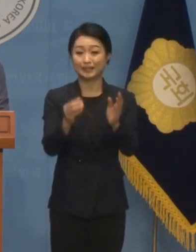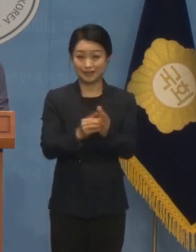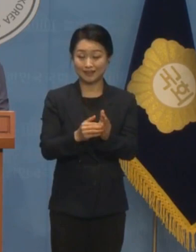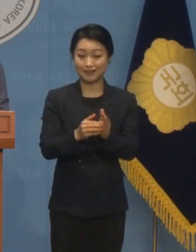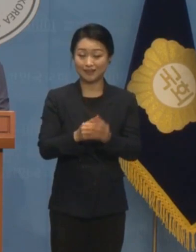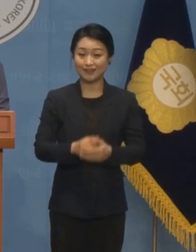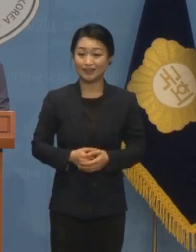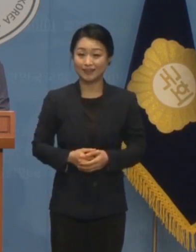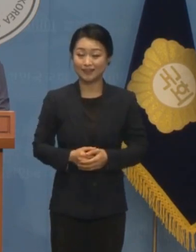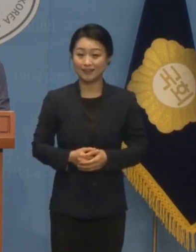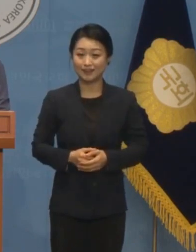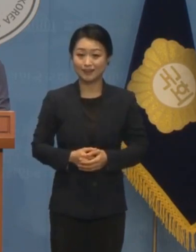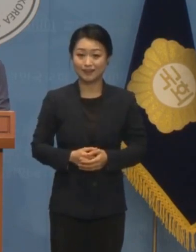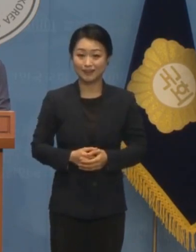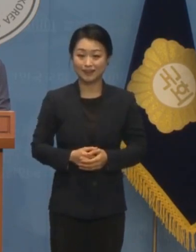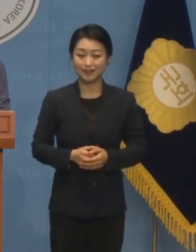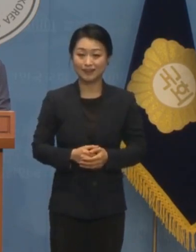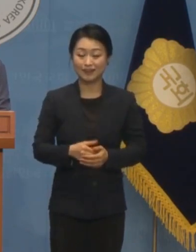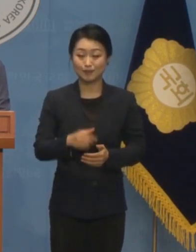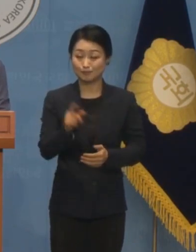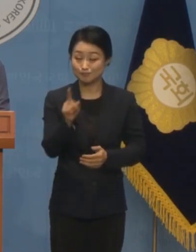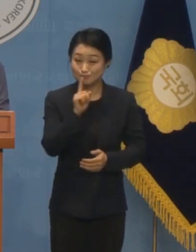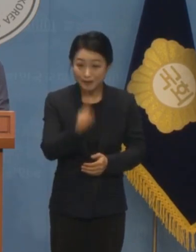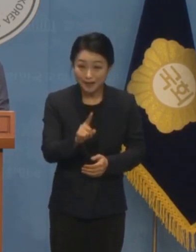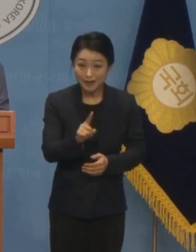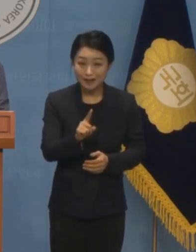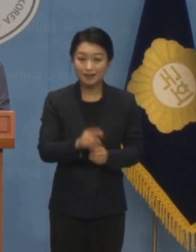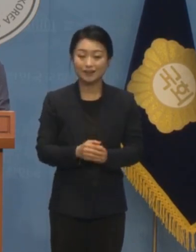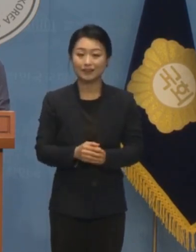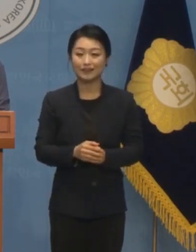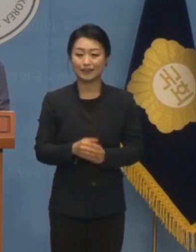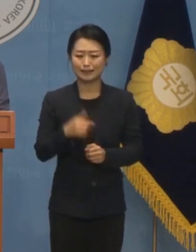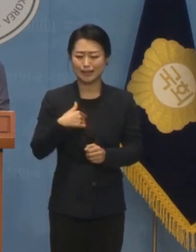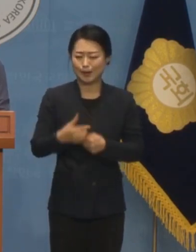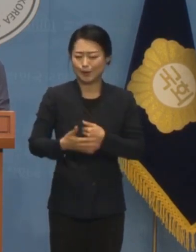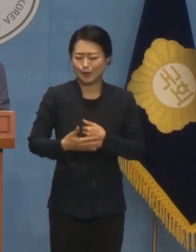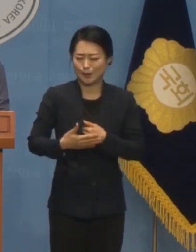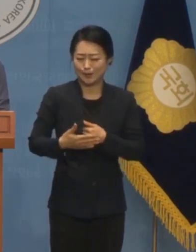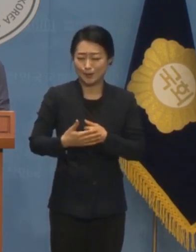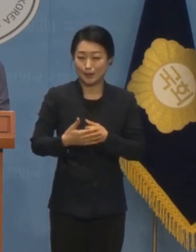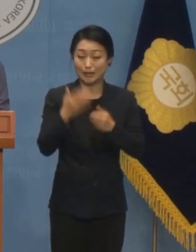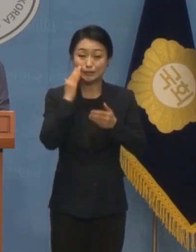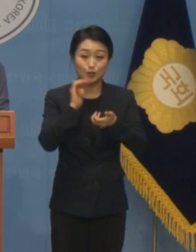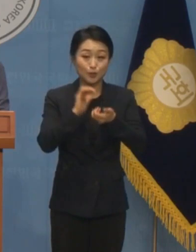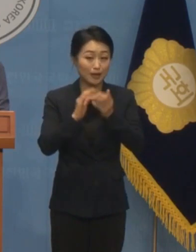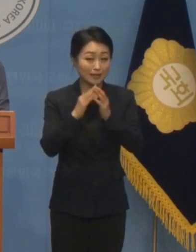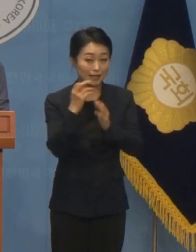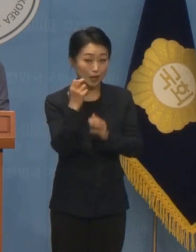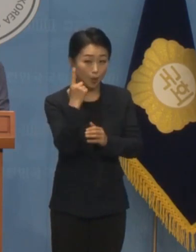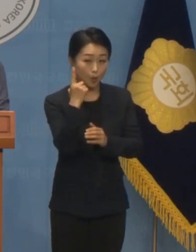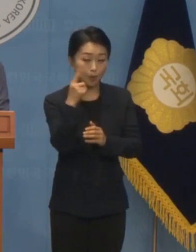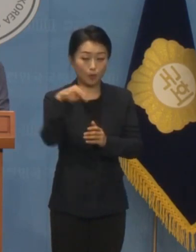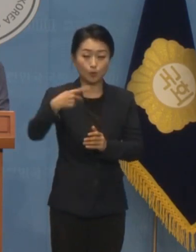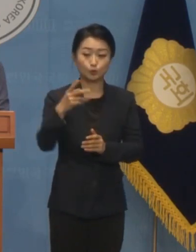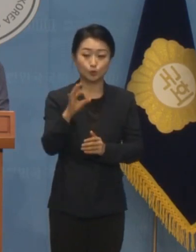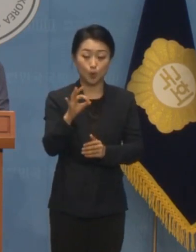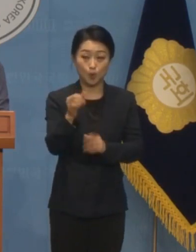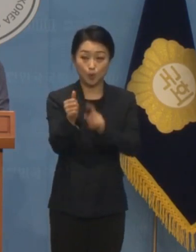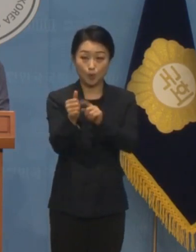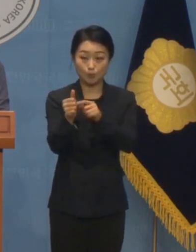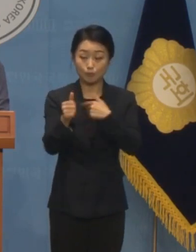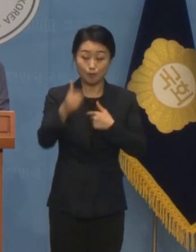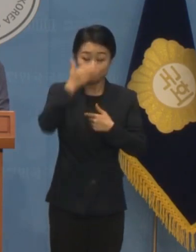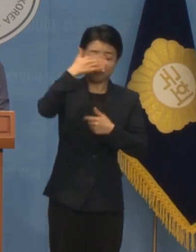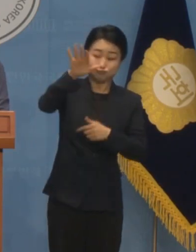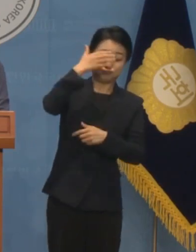제출했습니다. 구명 로비 의혹의 핵심 관계자인 청와대 경호처 출신의 송모 씨에 대하여